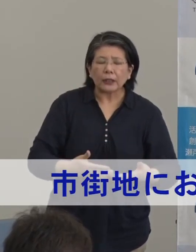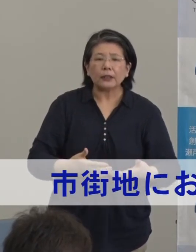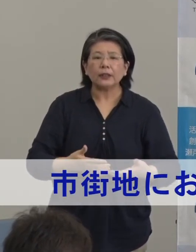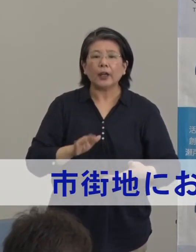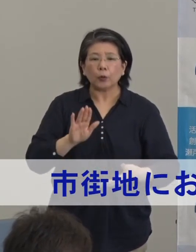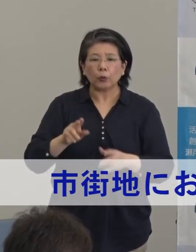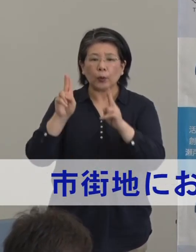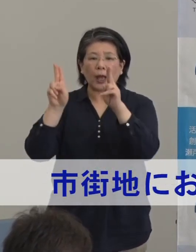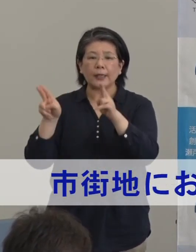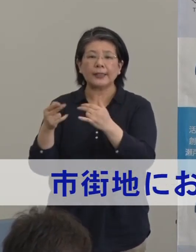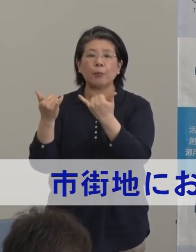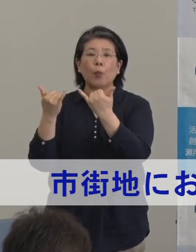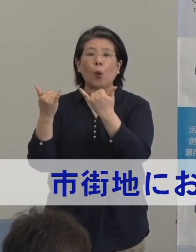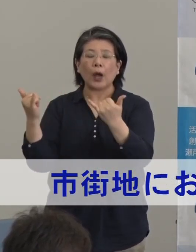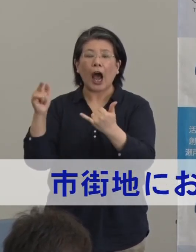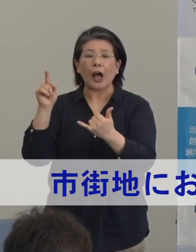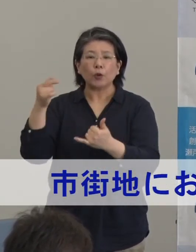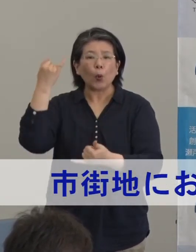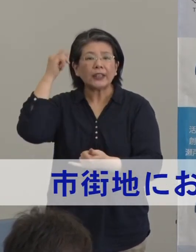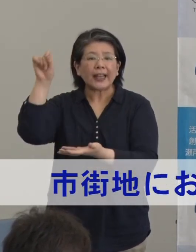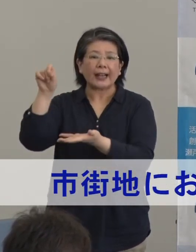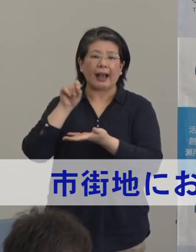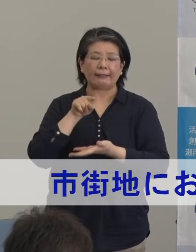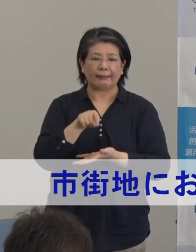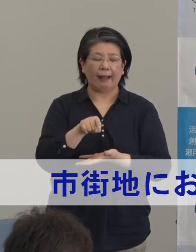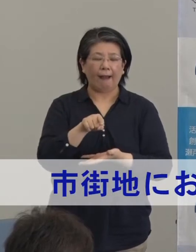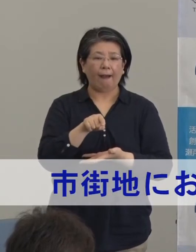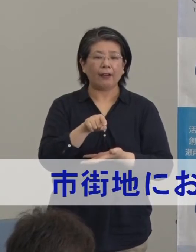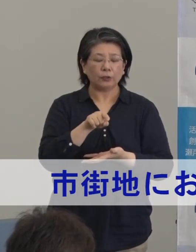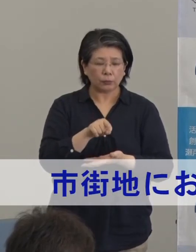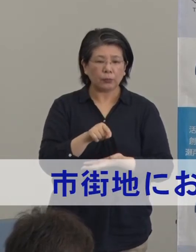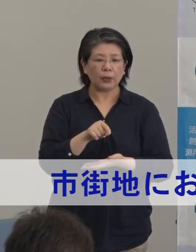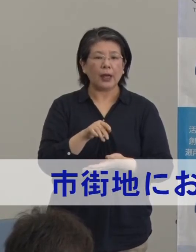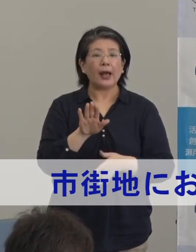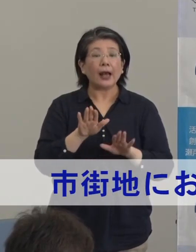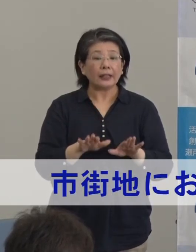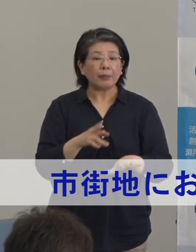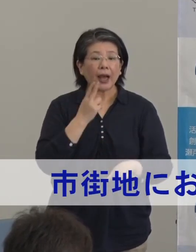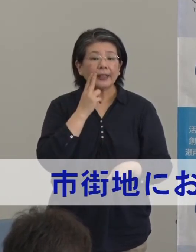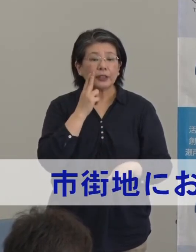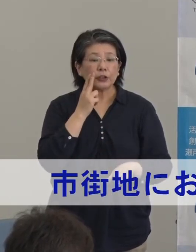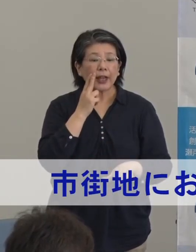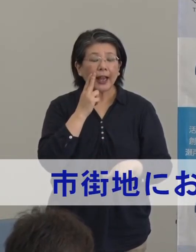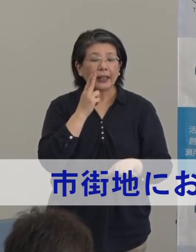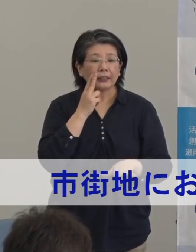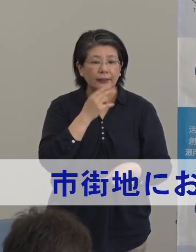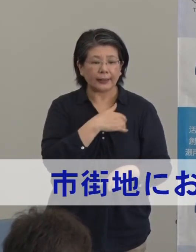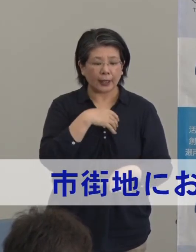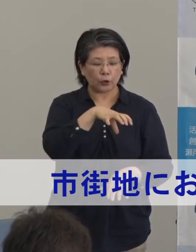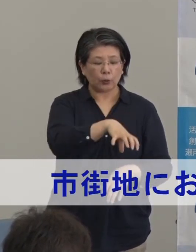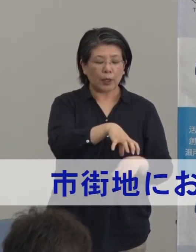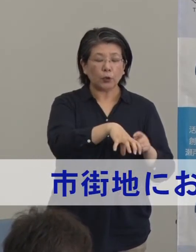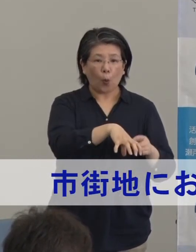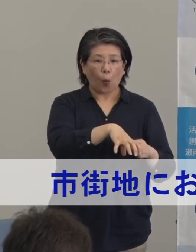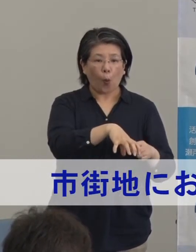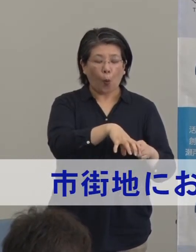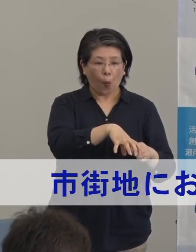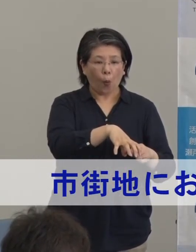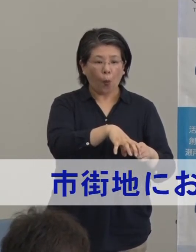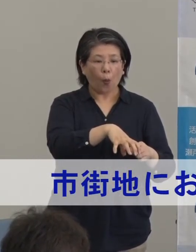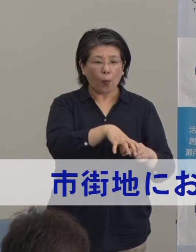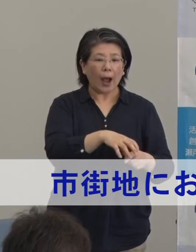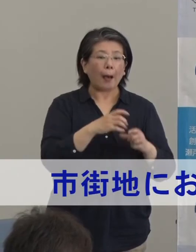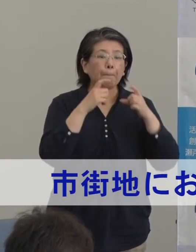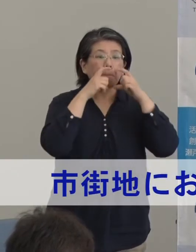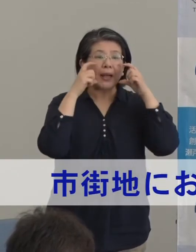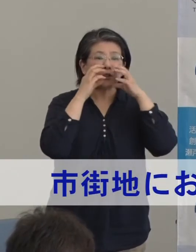の意見等もございまして、しかも喫煙場所では、今、例えば普通マスクしている人はこうやってタバコ吸えませんので、マスクを外